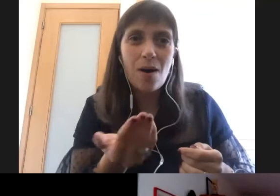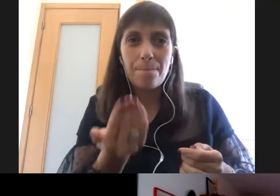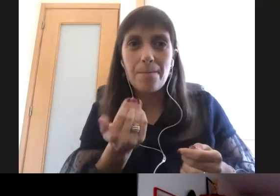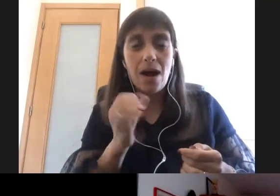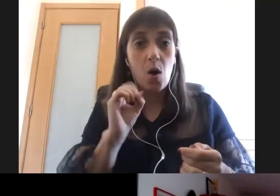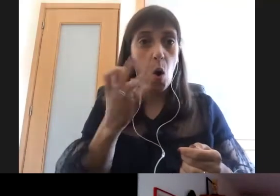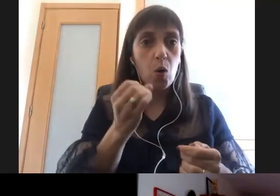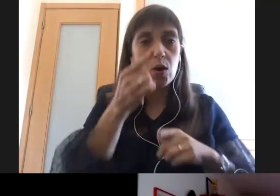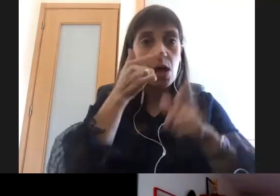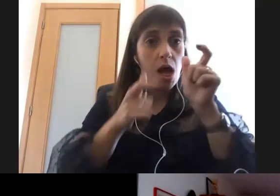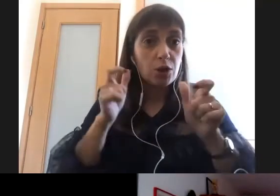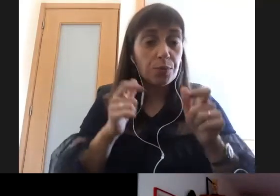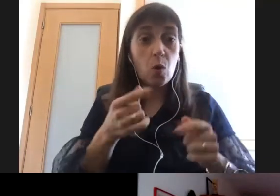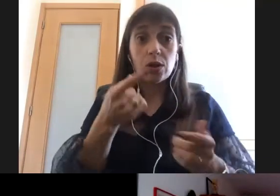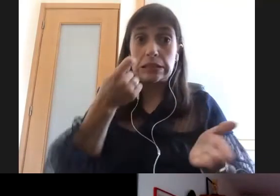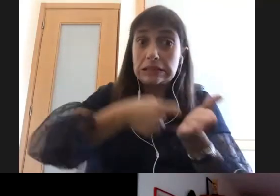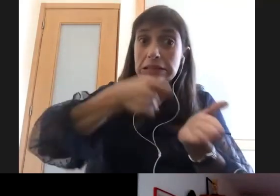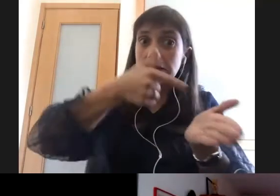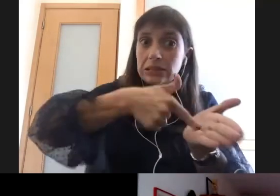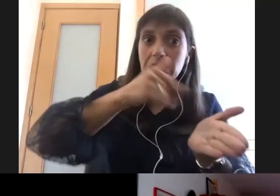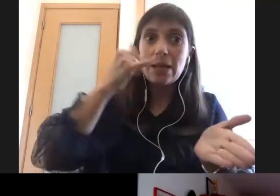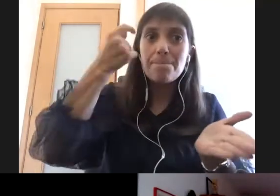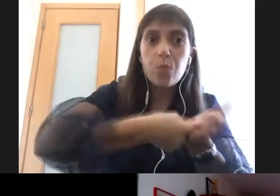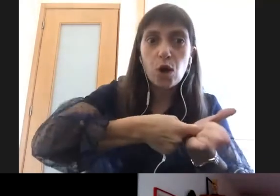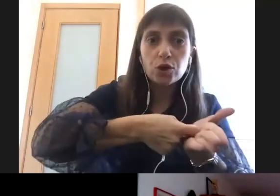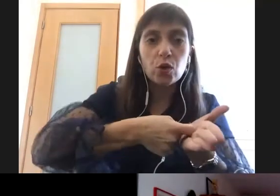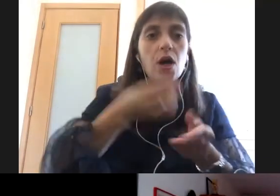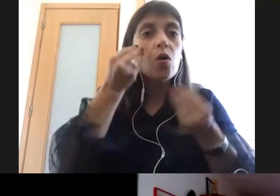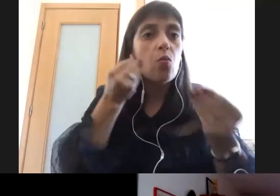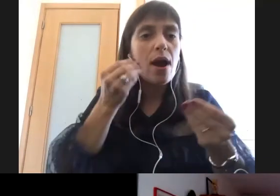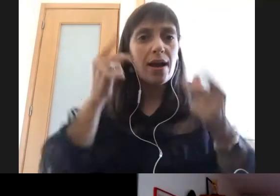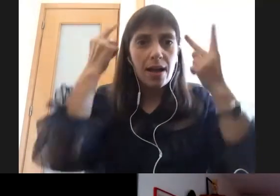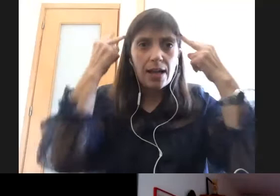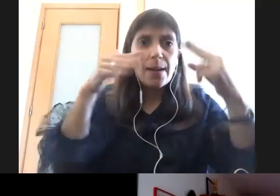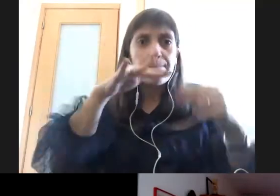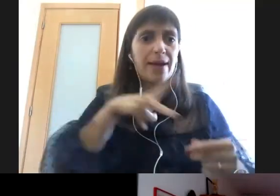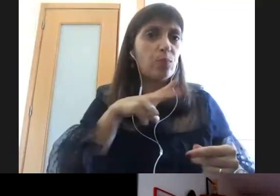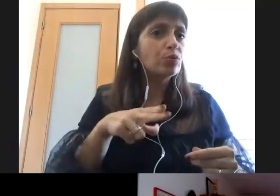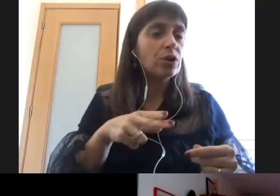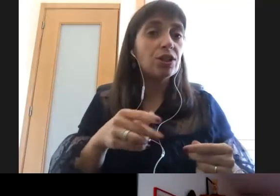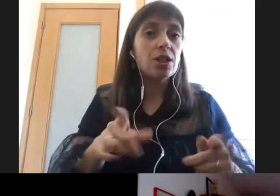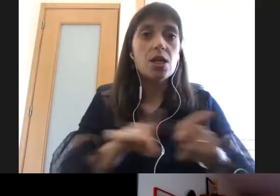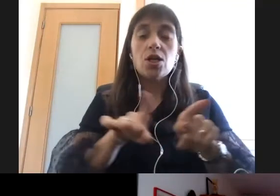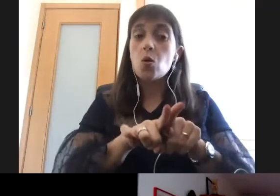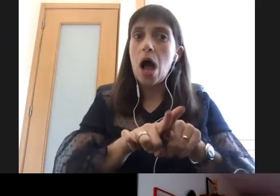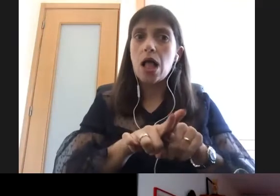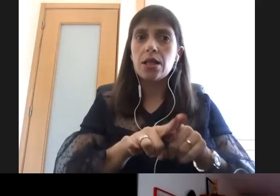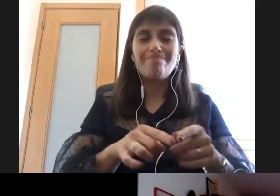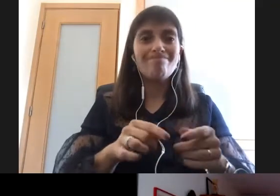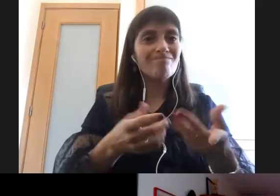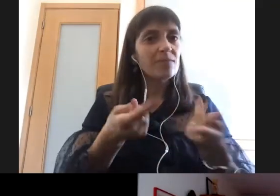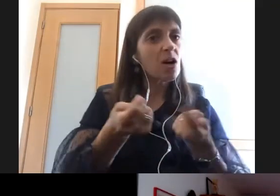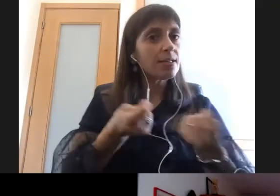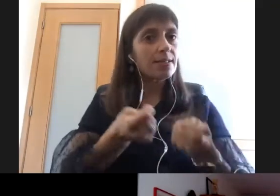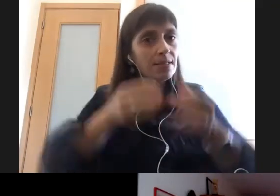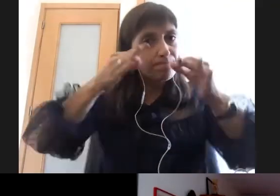as pessoas que cobravam imposto, como é que era... O Império Português não tinha uma grande estrutura de cobrança de imposto, não tinha uma estrutura de